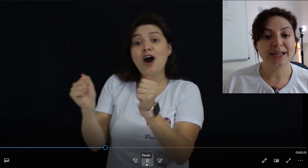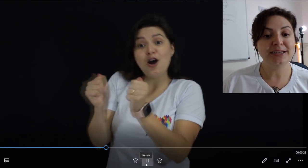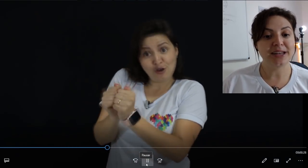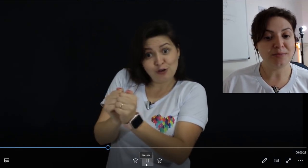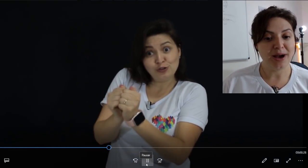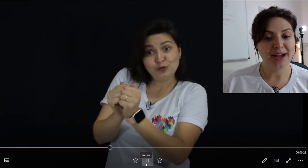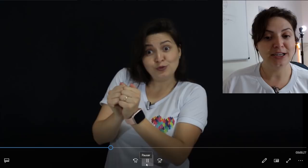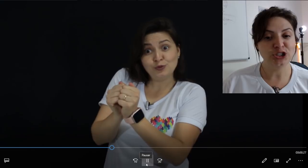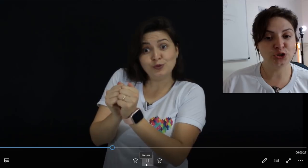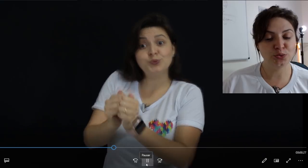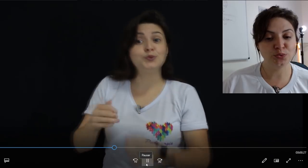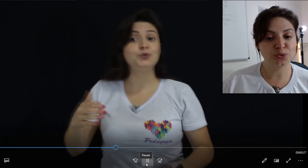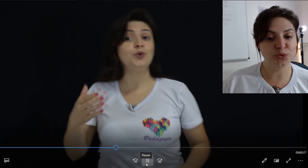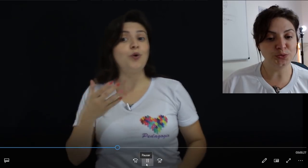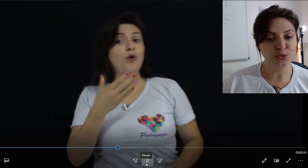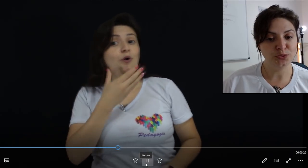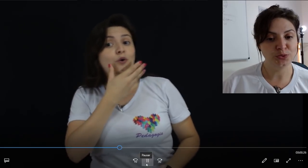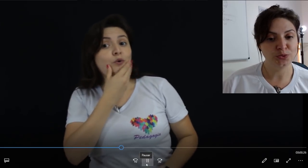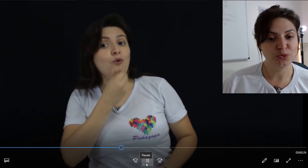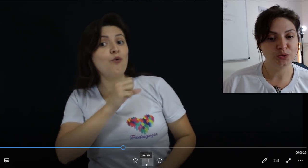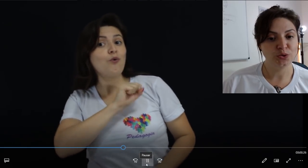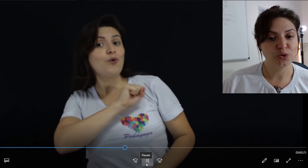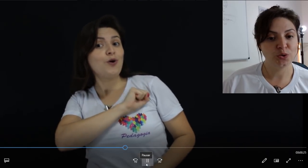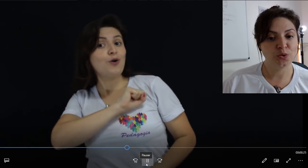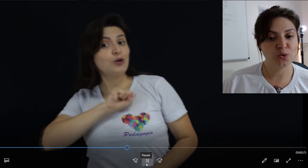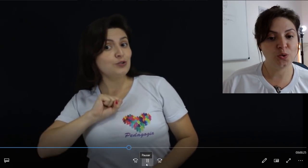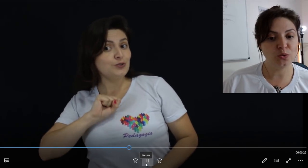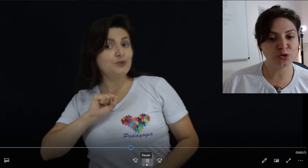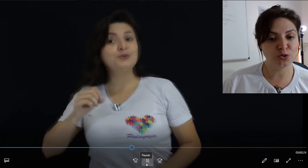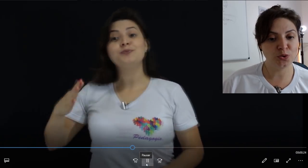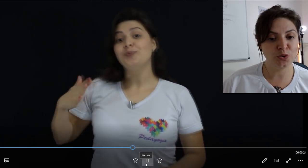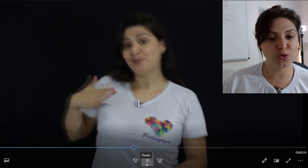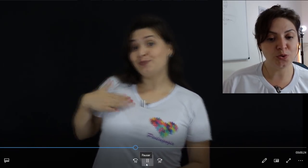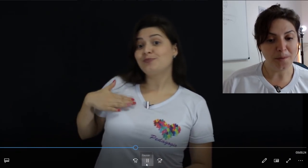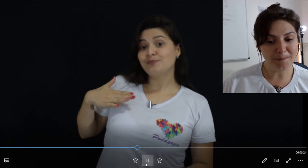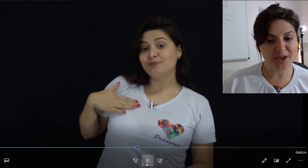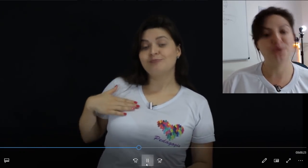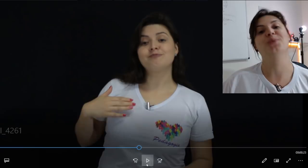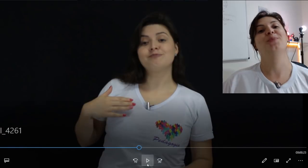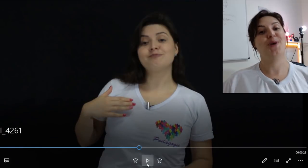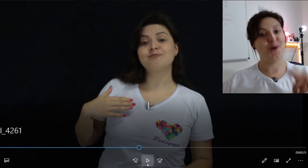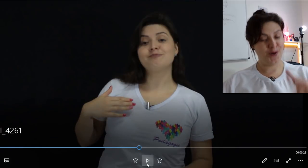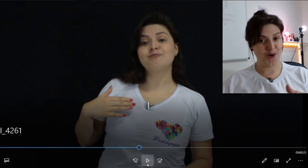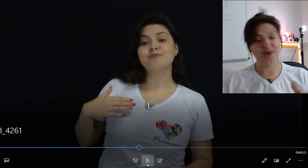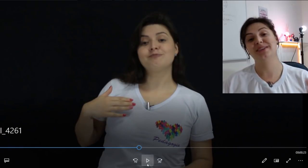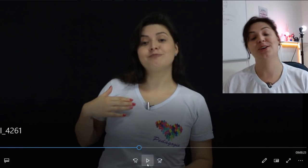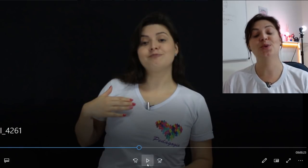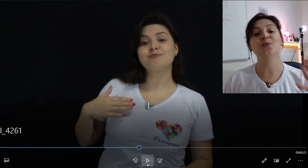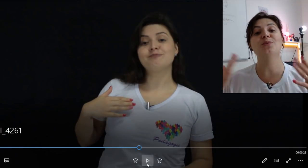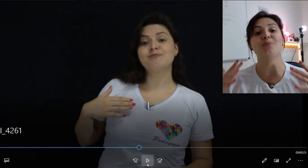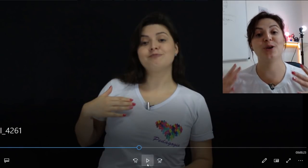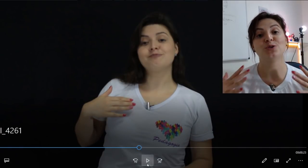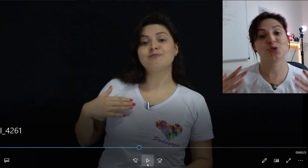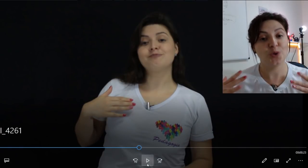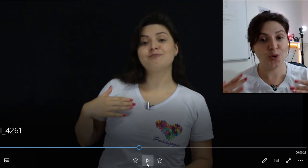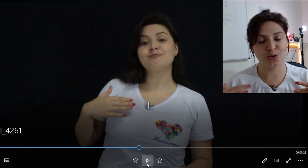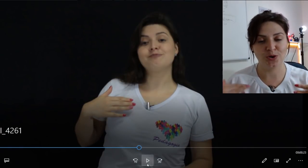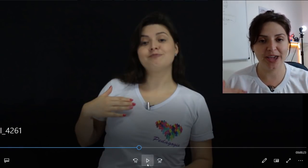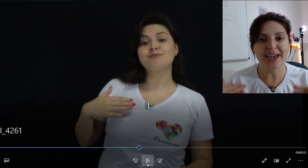Ele trabalha junto com o sogro meu, ó. Então, meu sogro, ok?